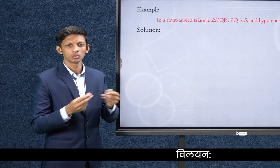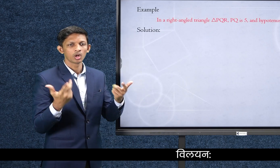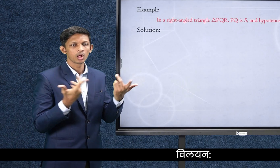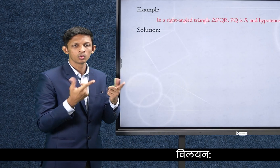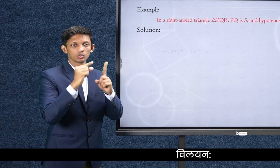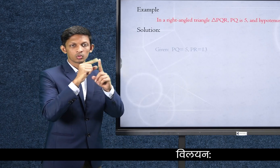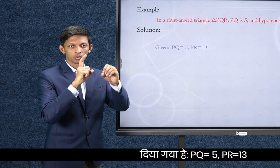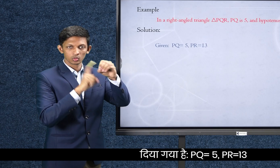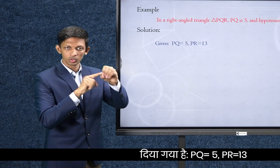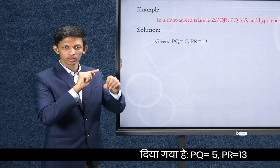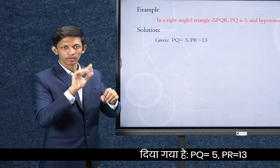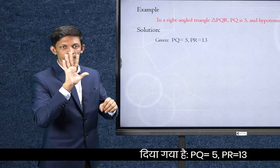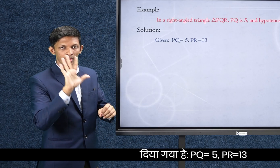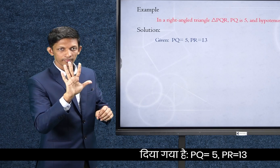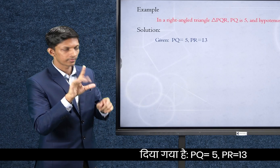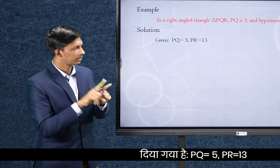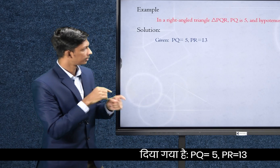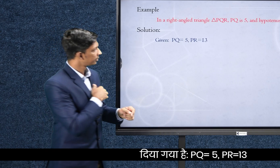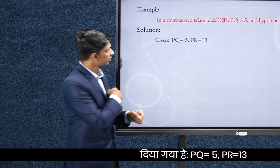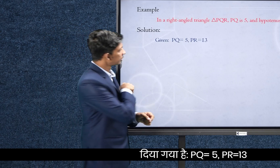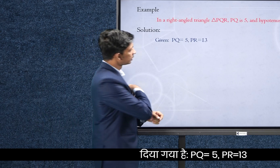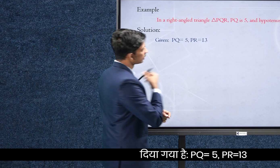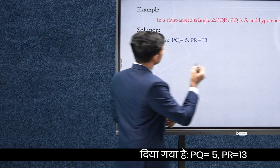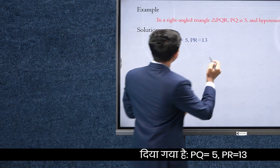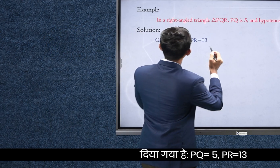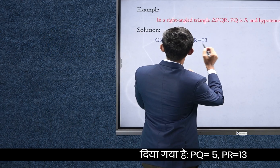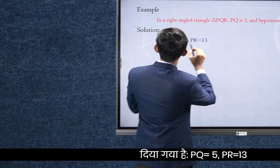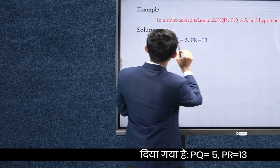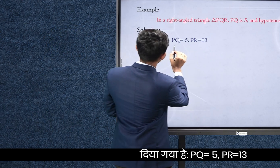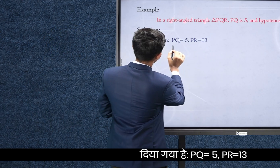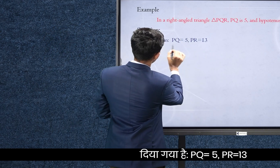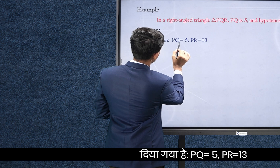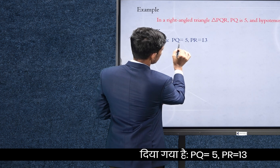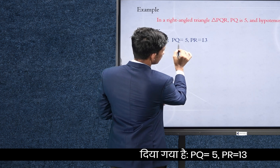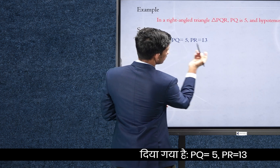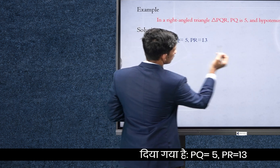विलयन दिया गए ही PQ इज इक्वल 5, PR इज इक्वल 13।